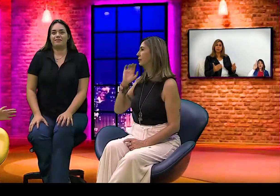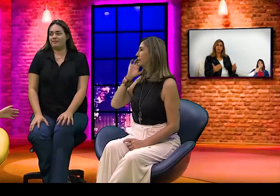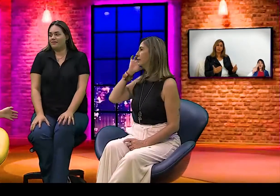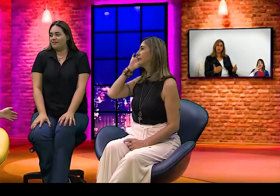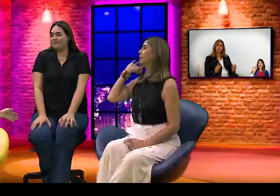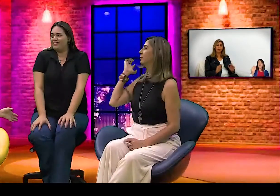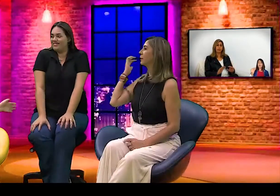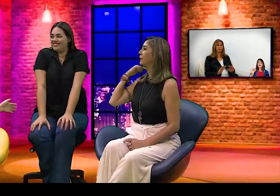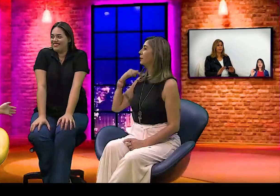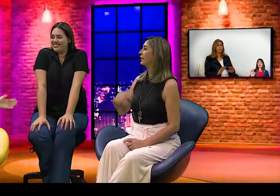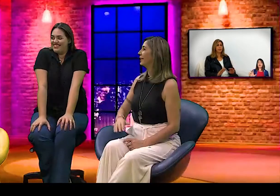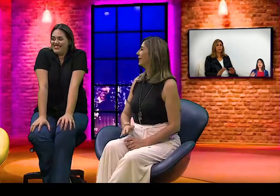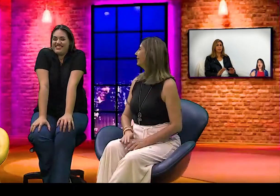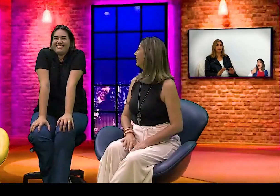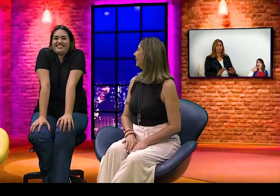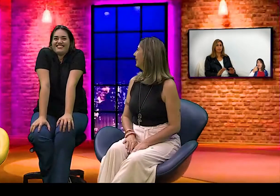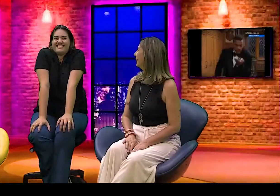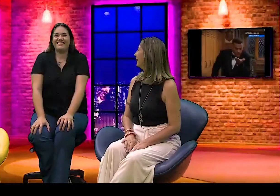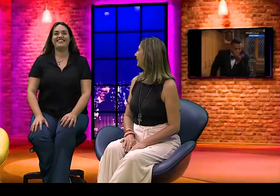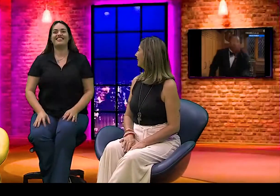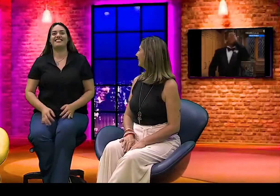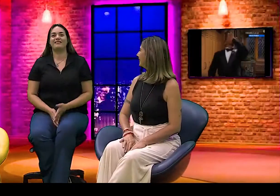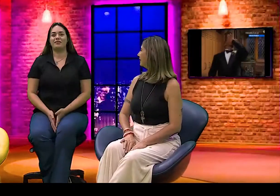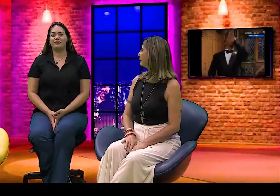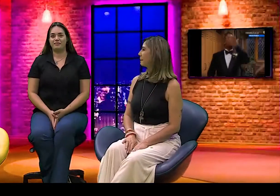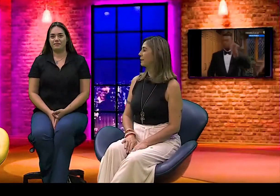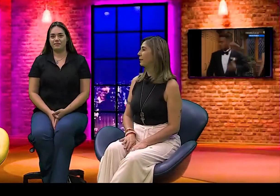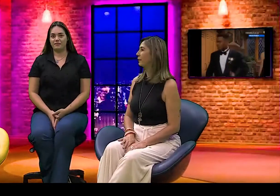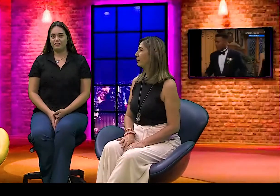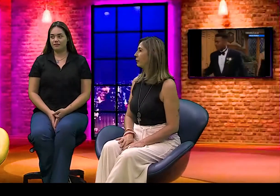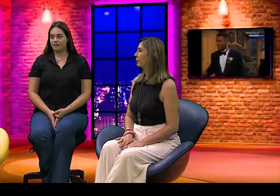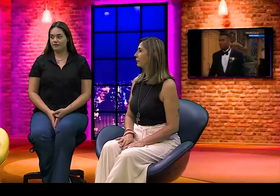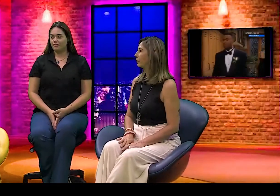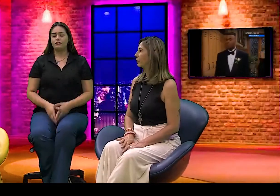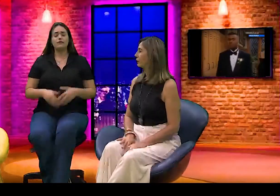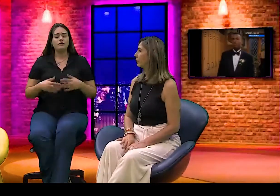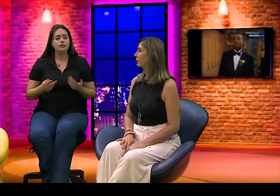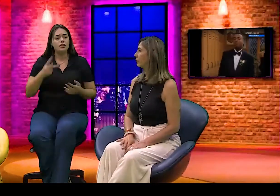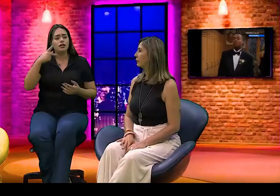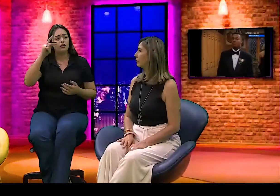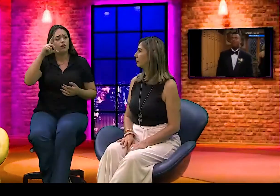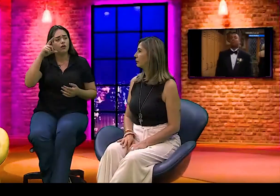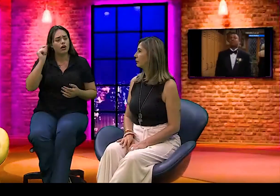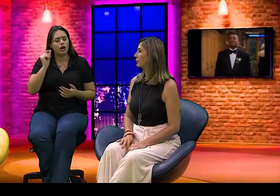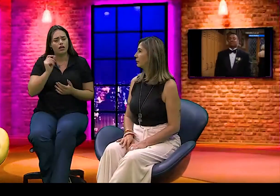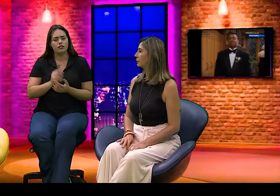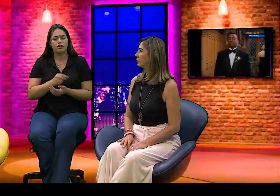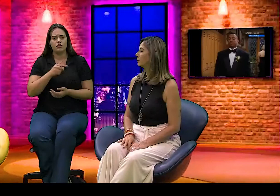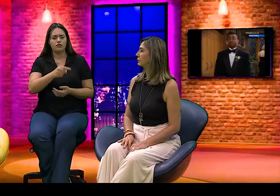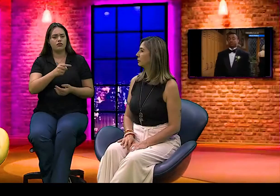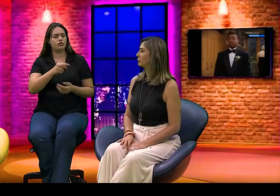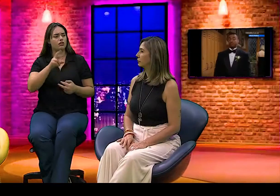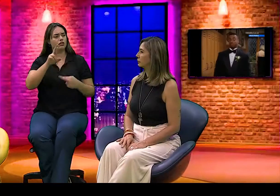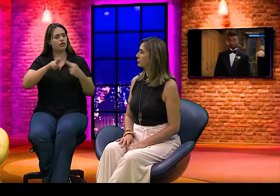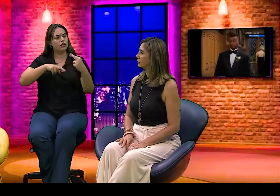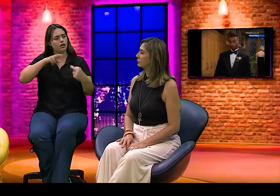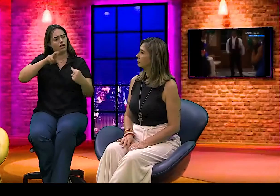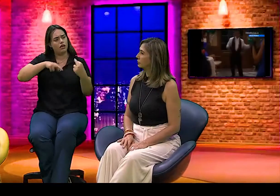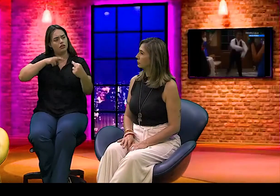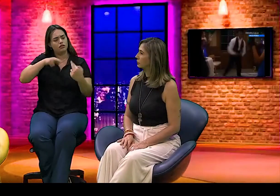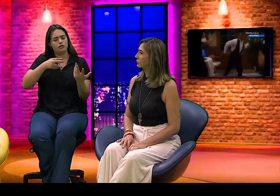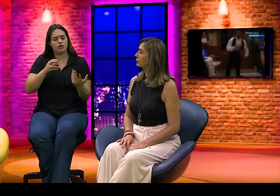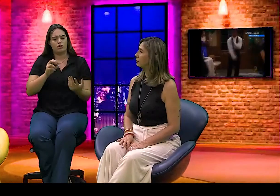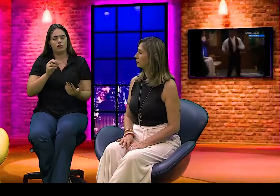Vou dar uma descansada, daqui porque ela não fala. Vamos lá. Bom, Kátia, quando você está se relacionando, né, tanto